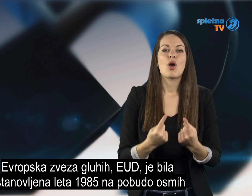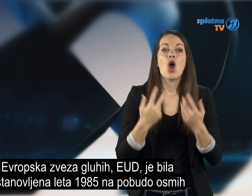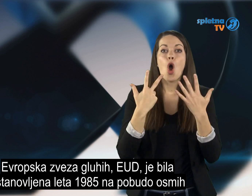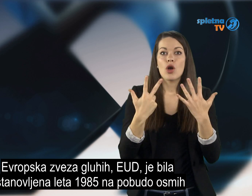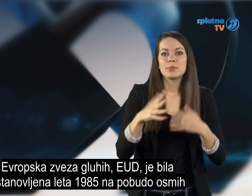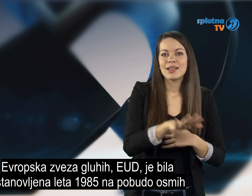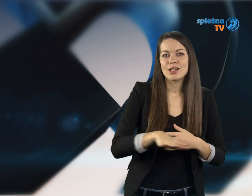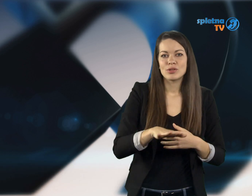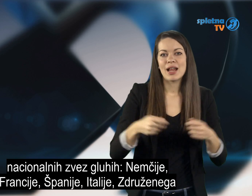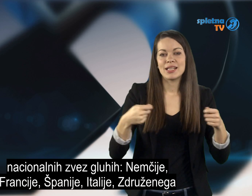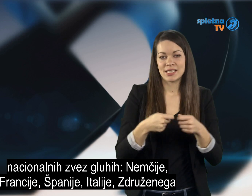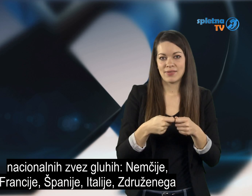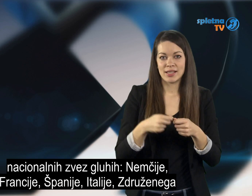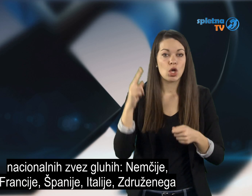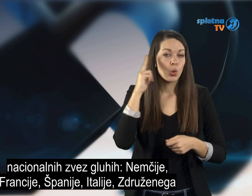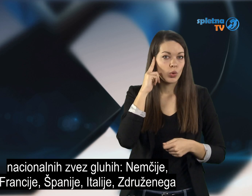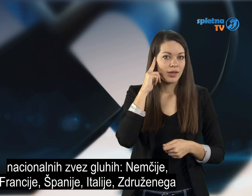nacionalnih zvez gluhih: